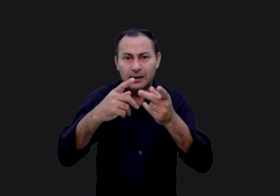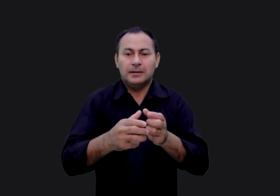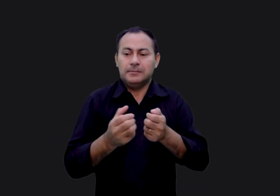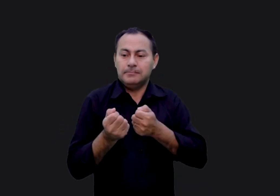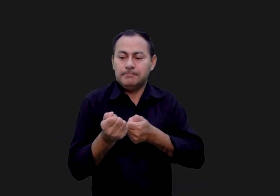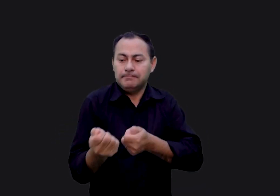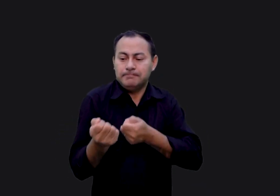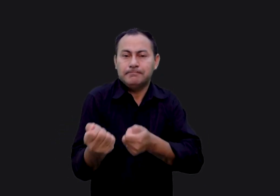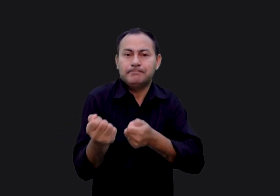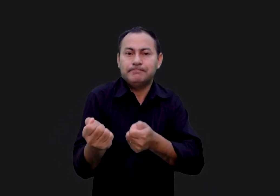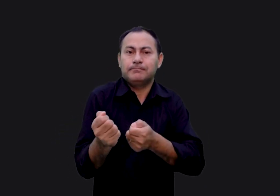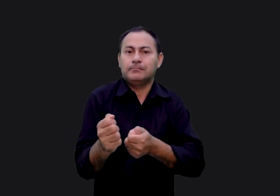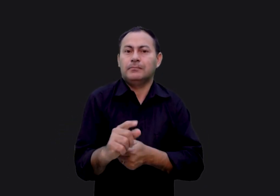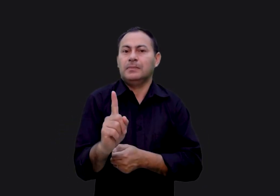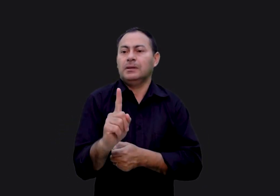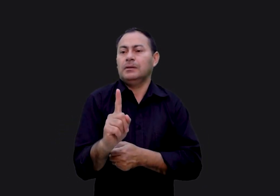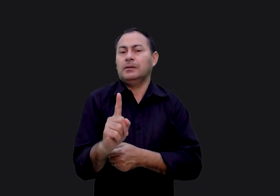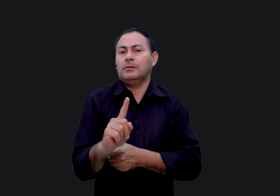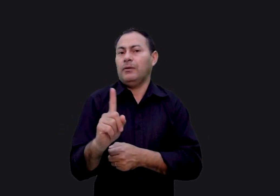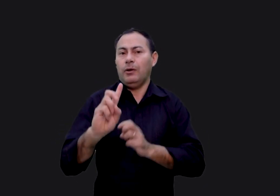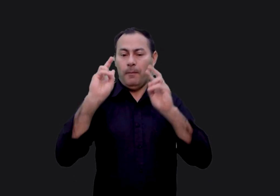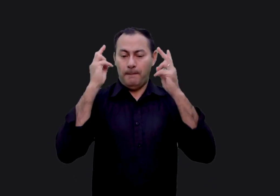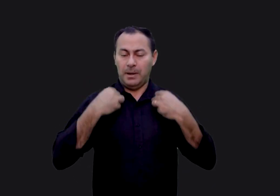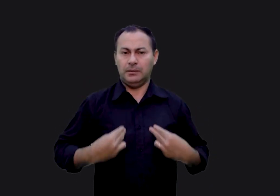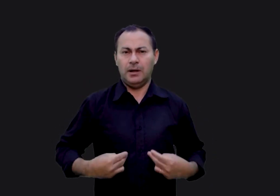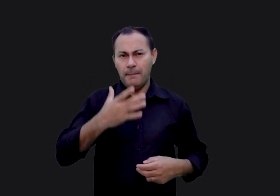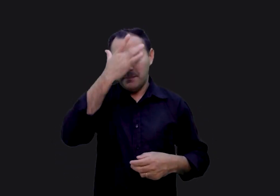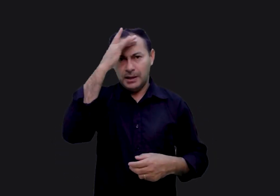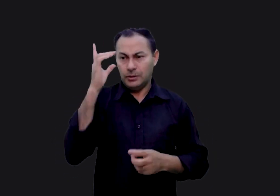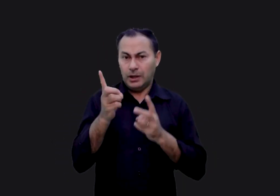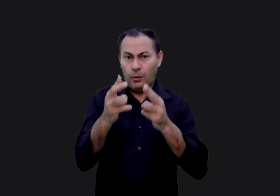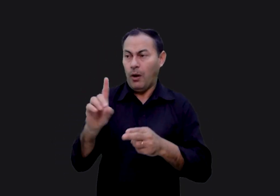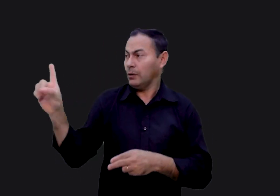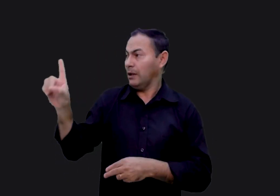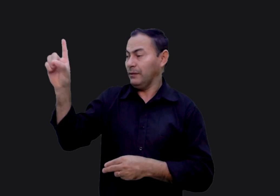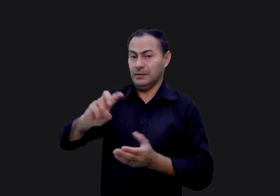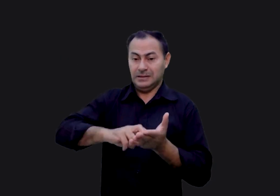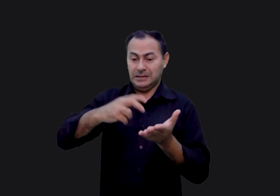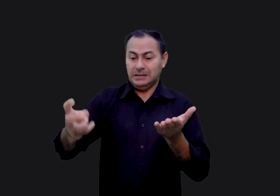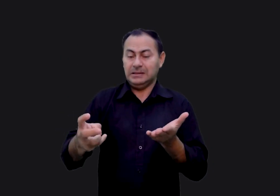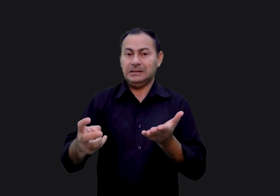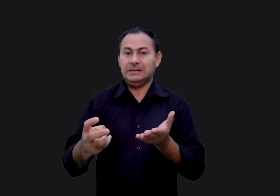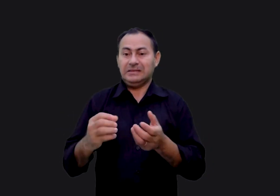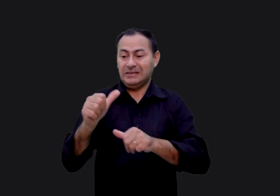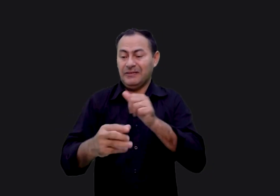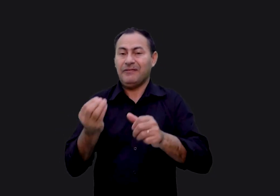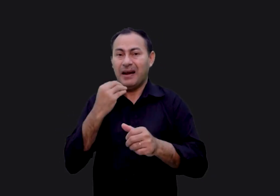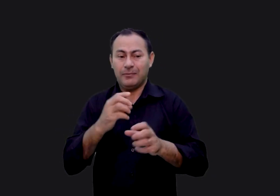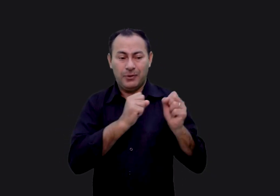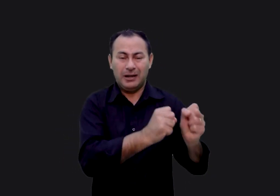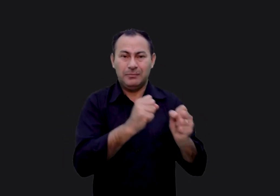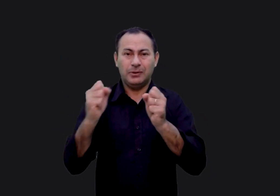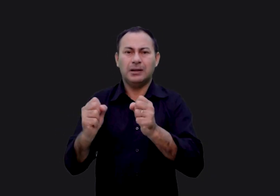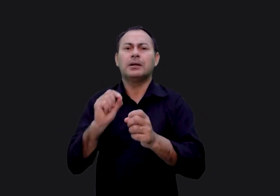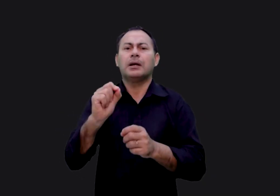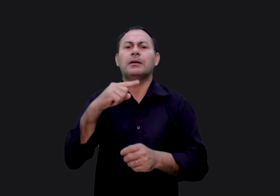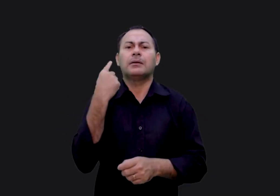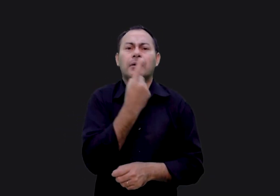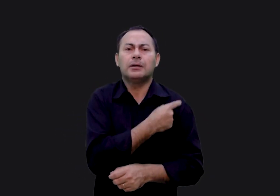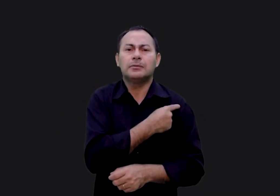da tentação que não fosse humana. Se um homem como Davi foi derrubado pelo poder do pecado, quem somos nós